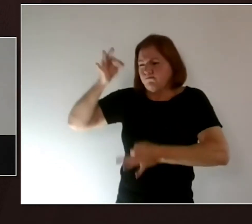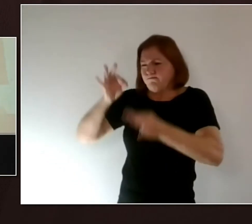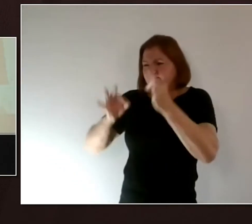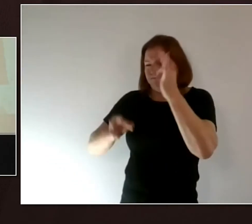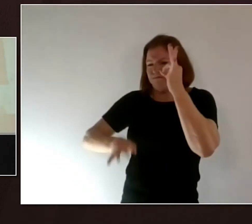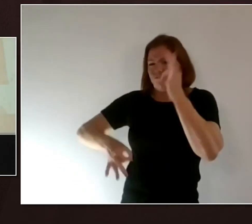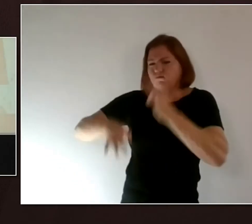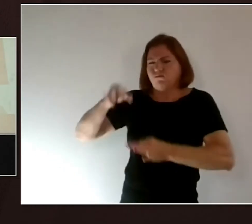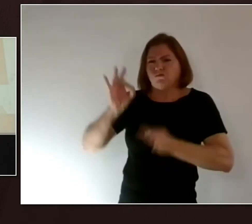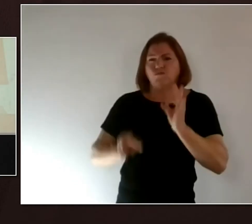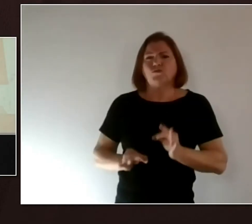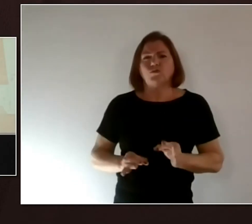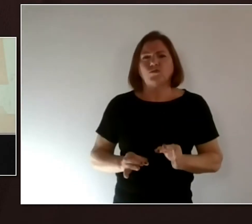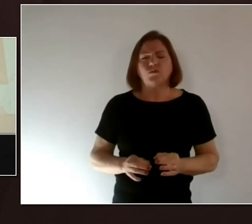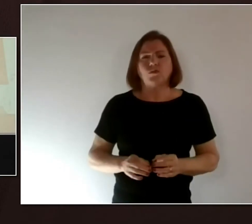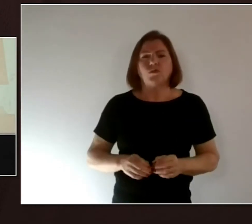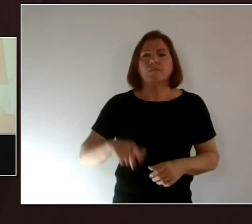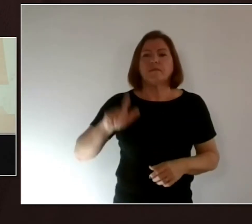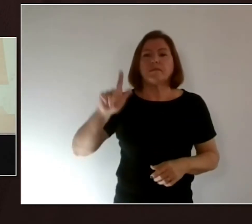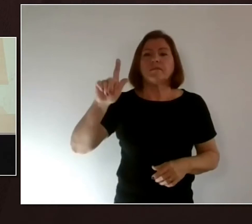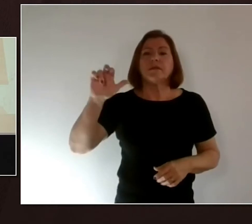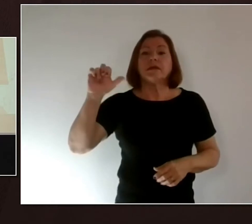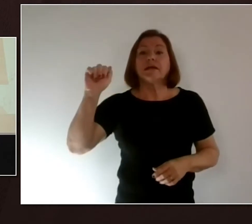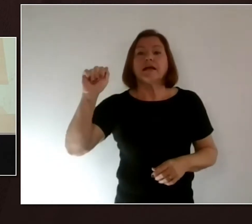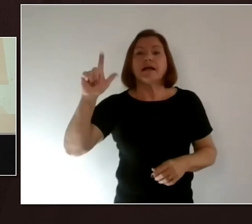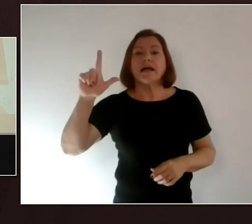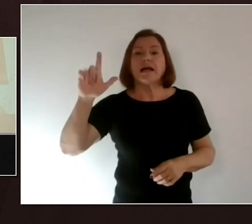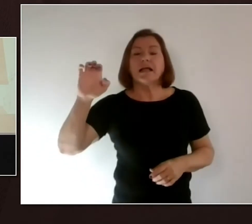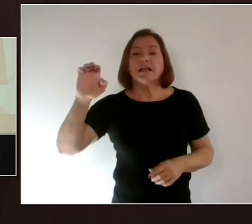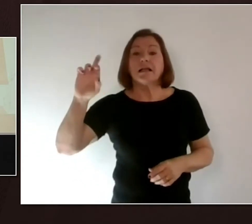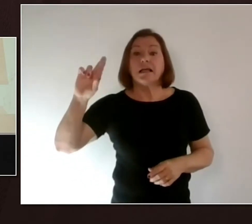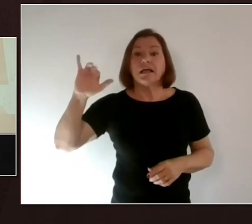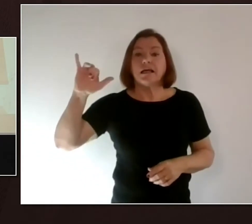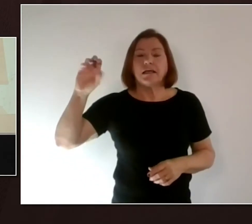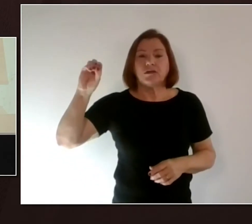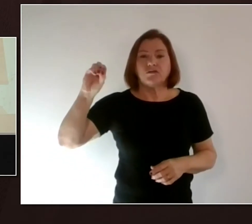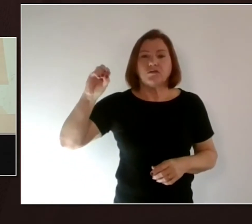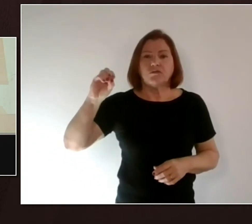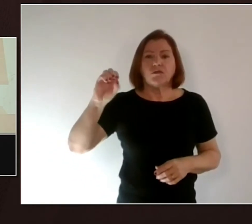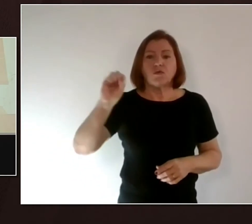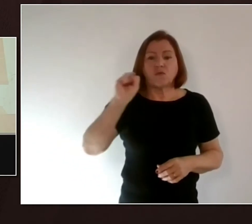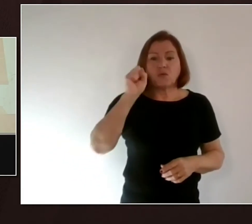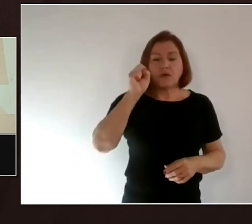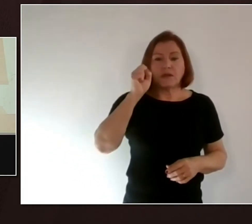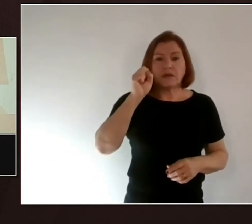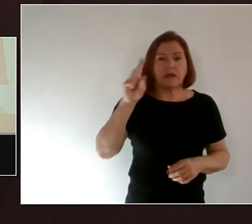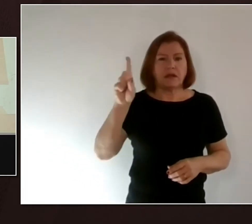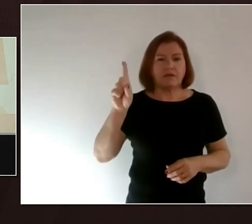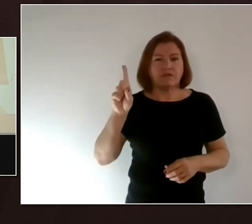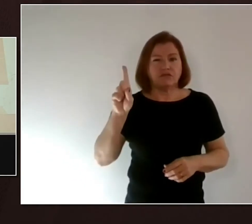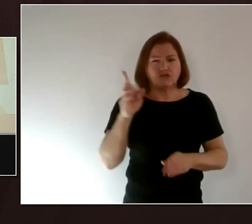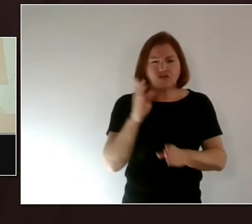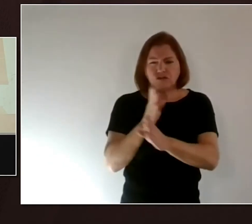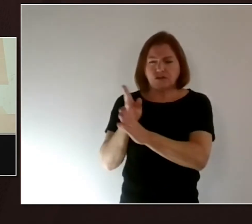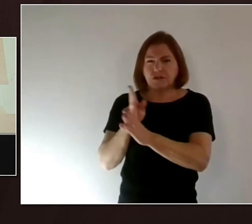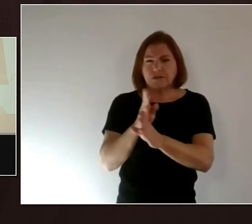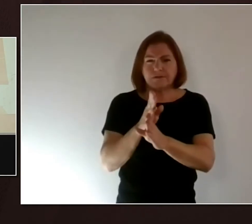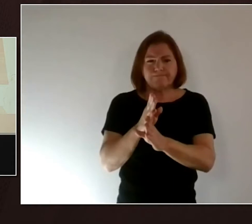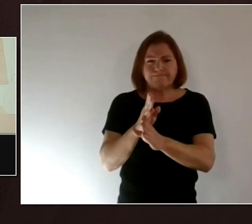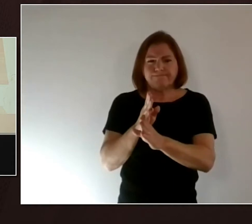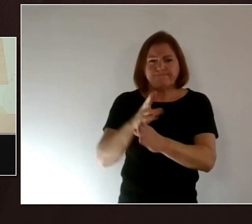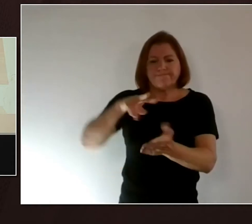verdadeiro autor da perseguição, no 8º dia da sua perseguição, caiu vítima de uma